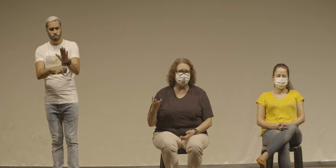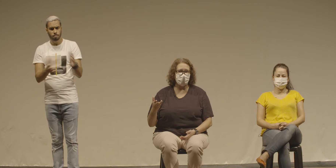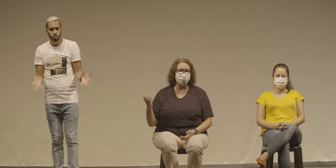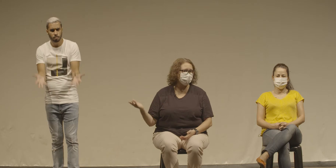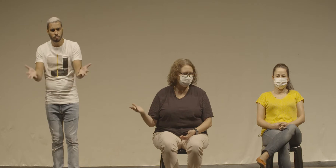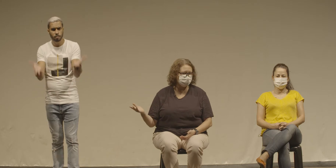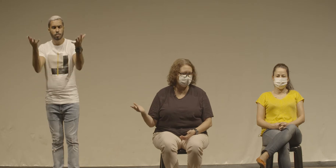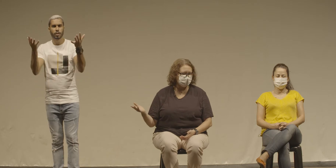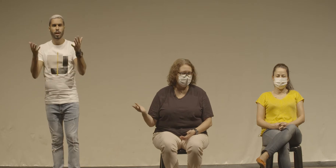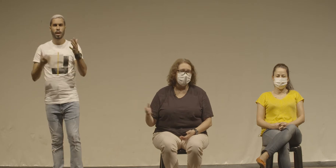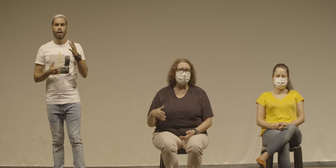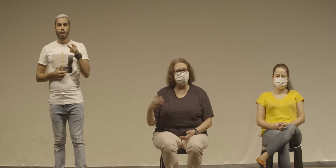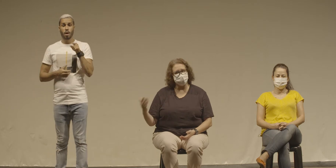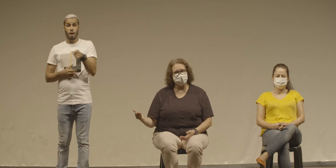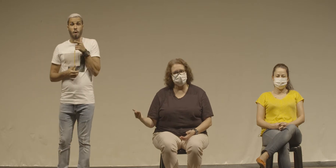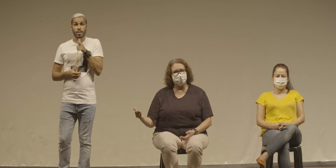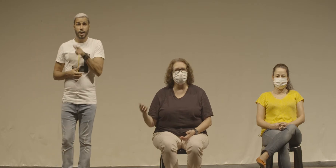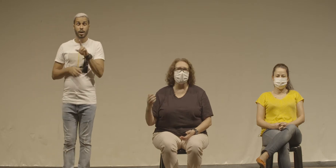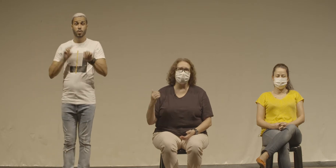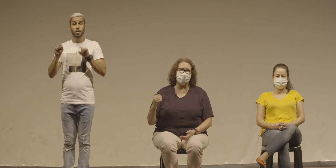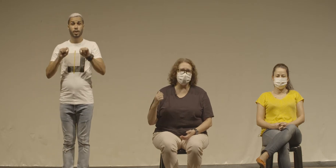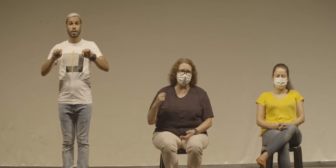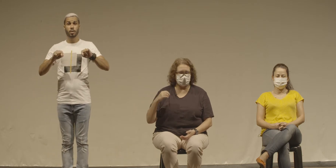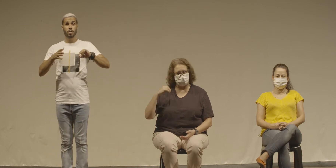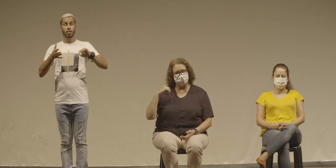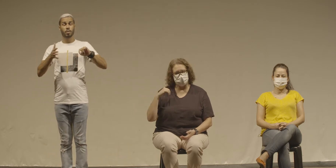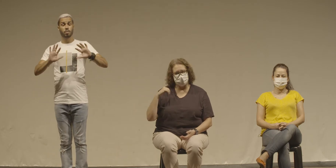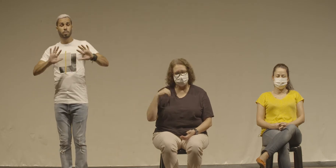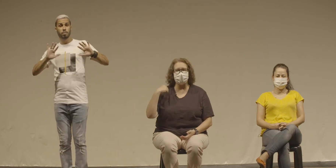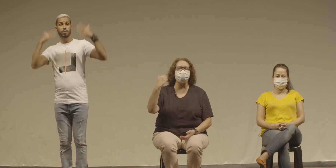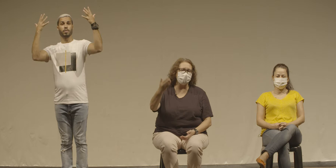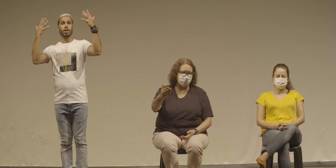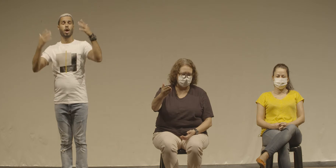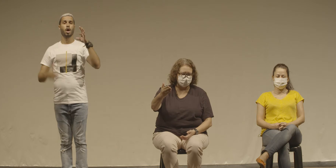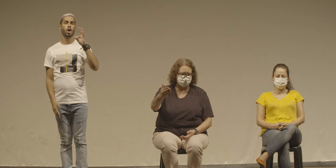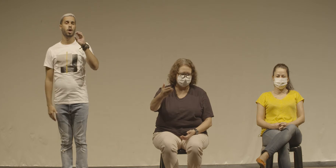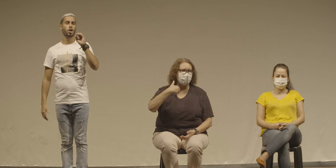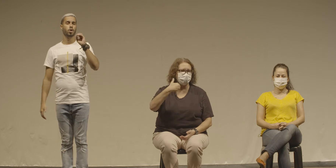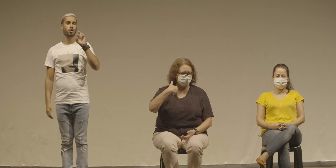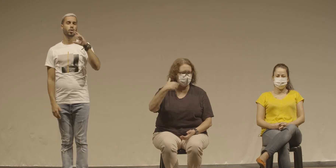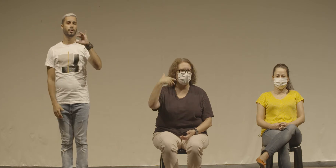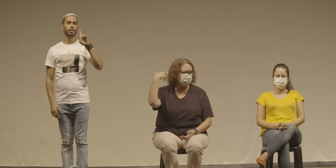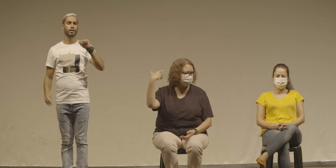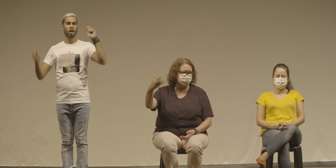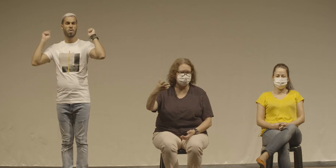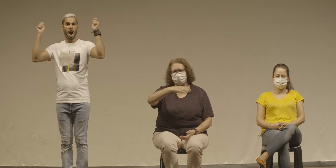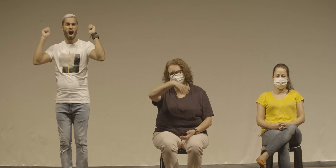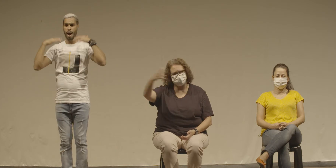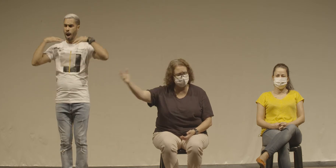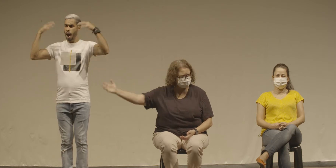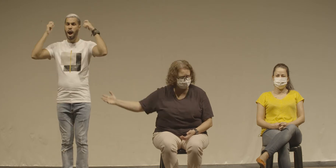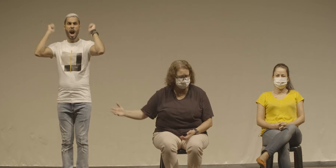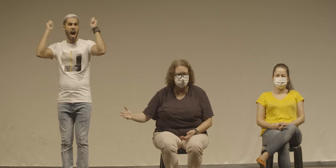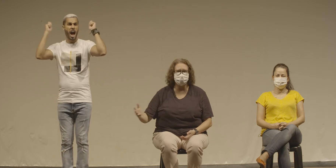coisas que forma a torcida. E a torcida faz com que, observando aquela modalidade que ela gosta de assistir,